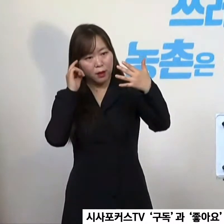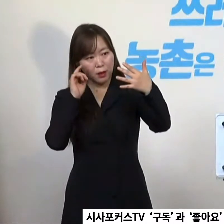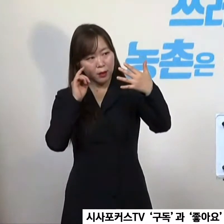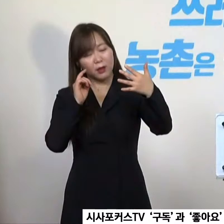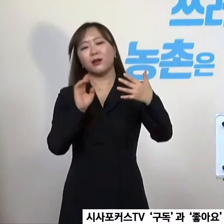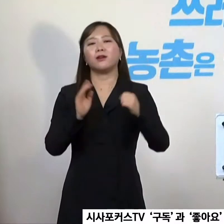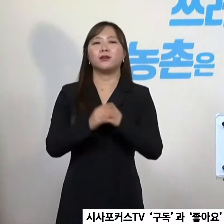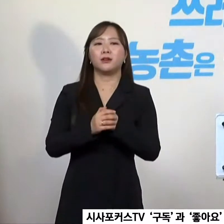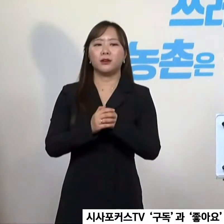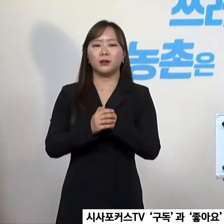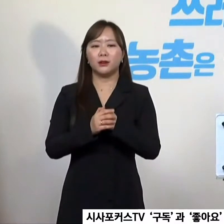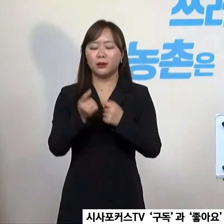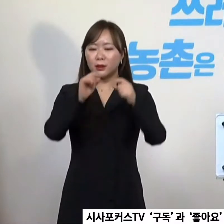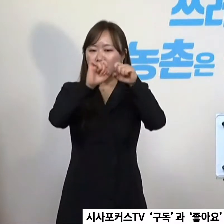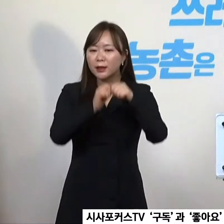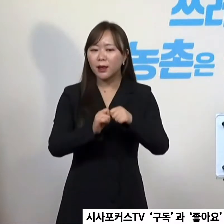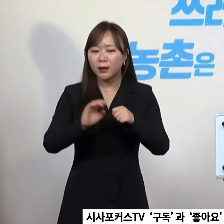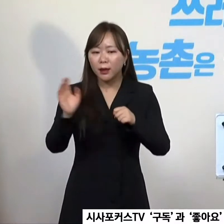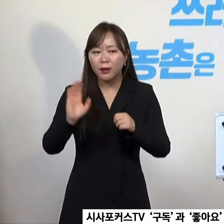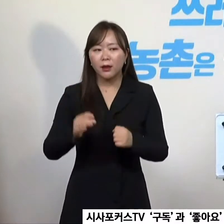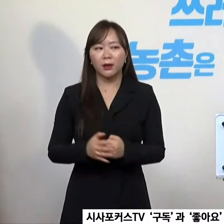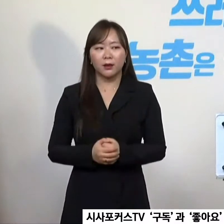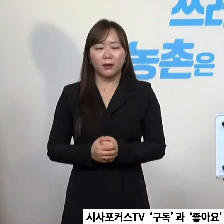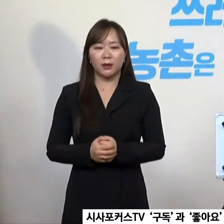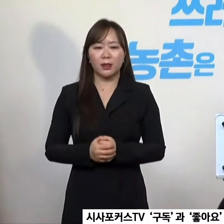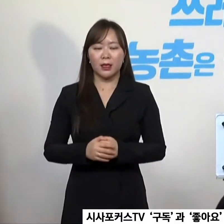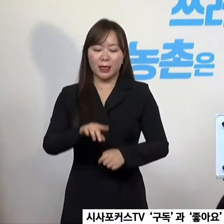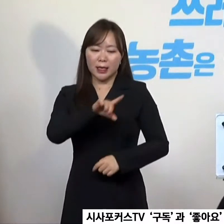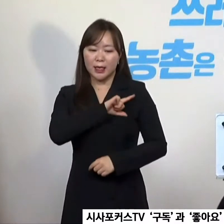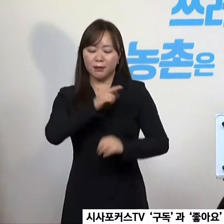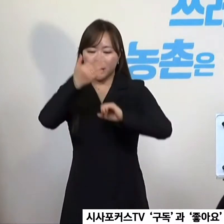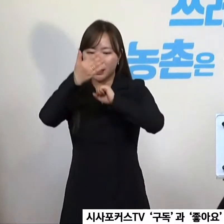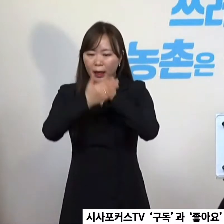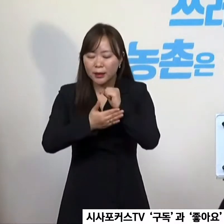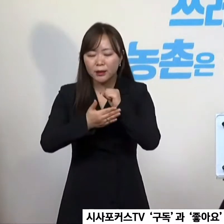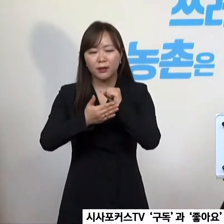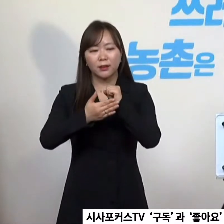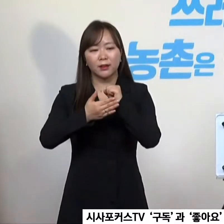그런 식의 상세한 게 아니고 그냥 이름 사진 뭐